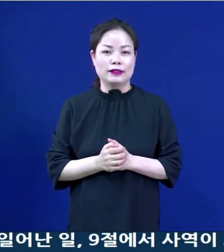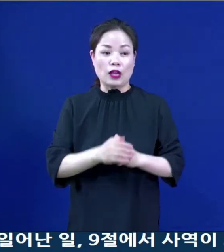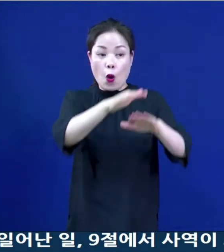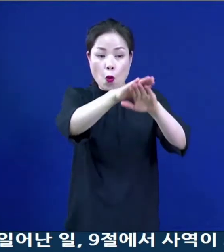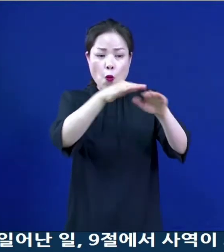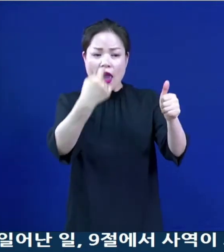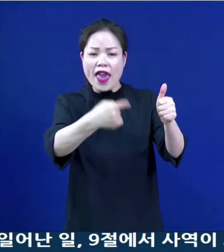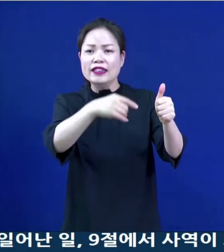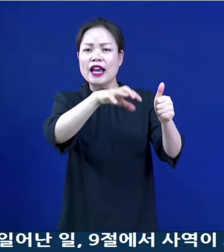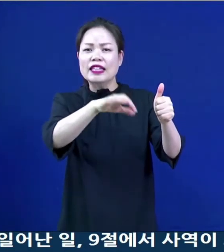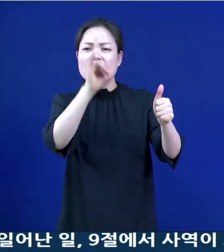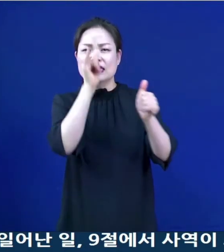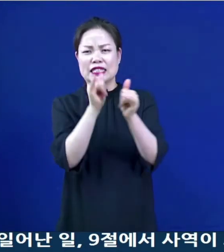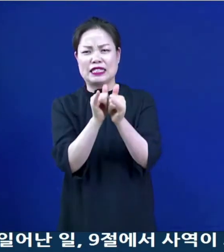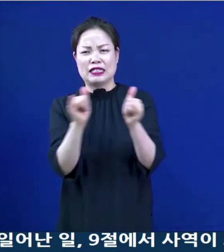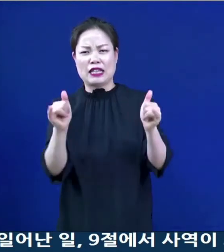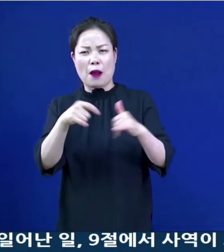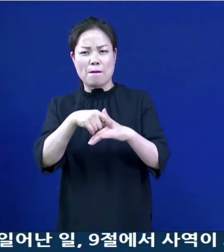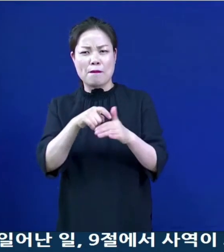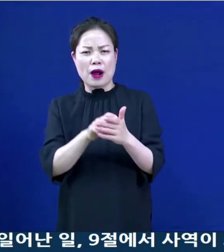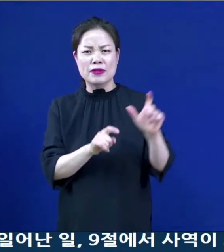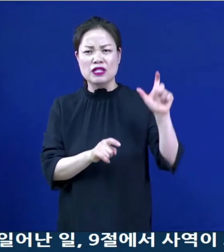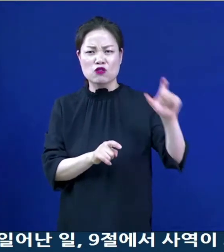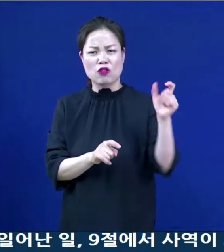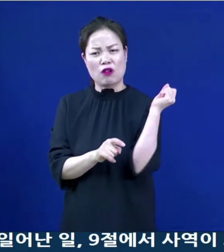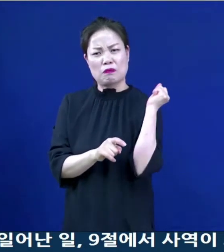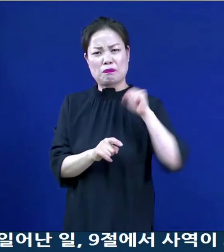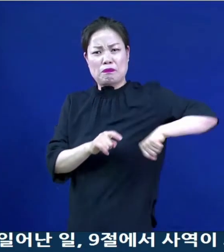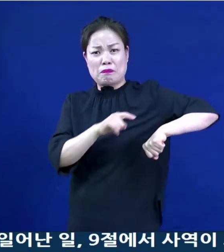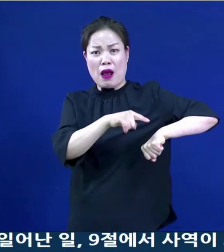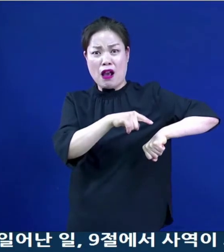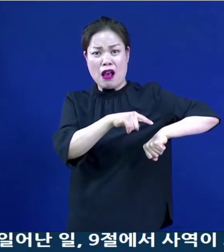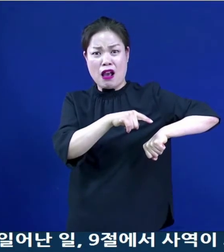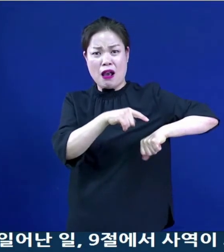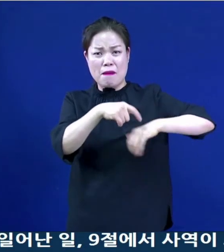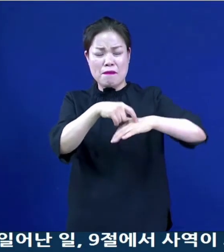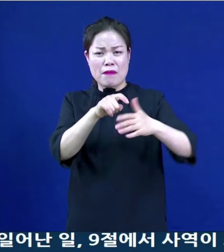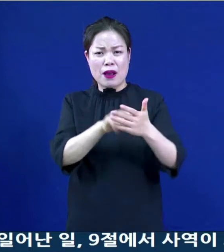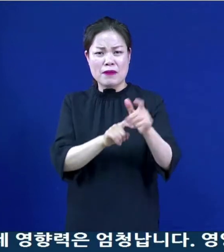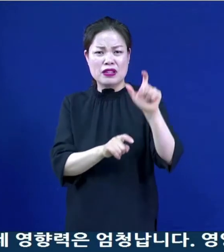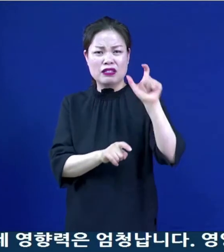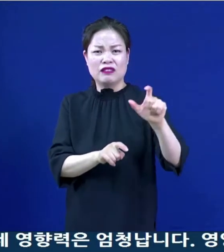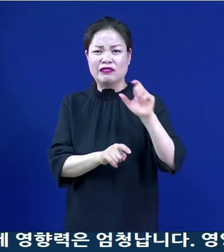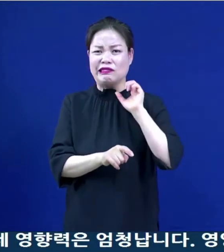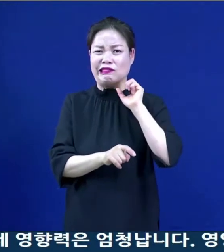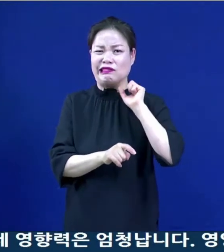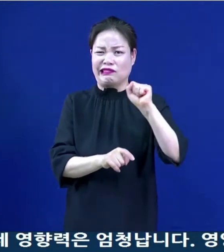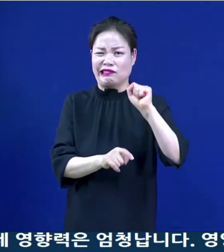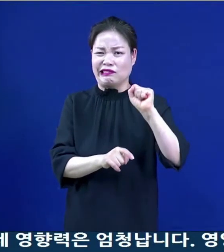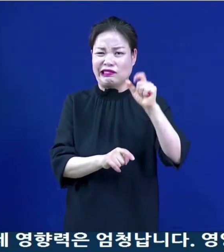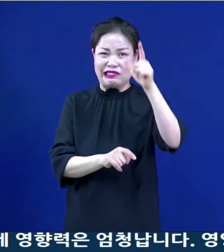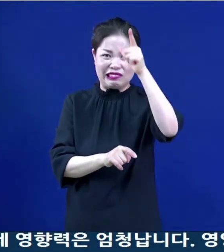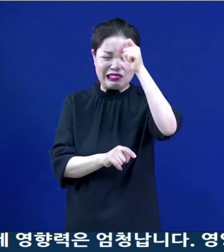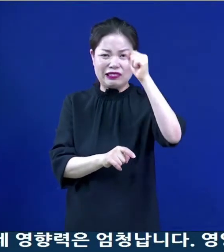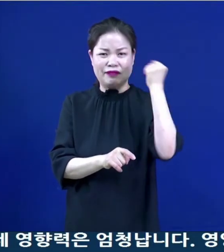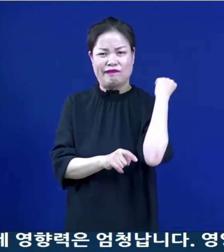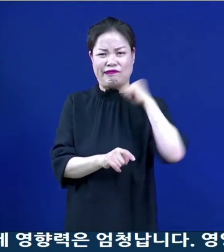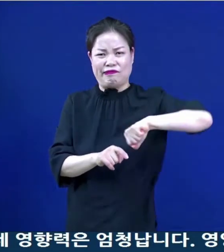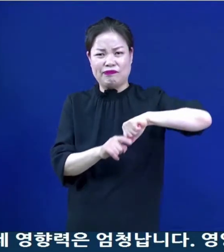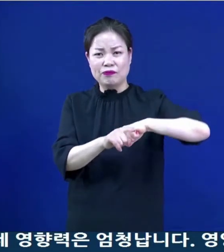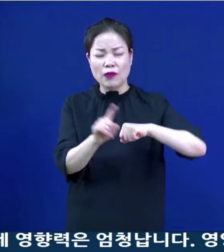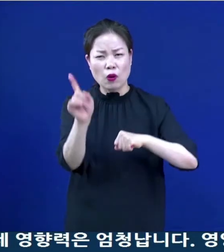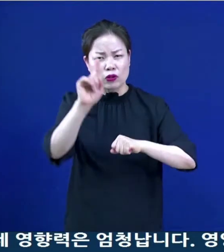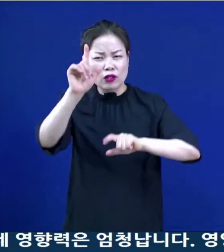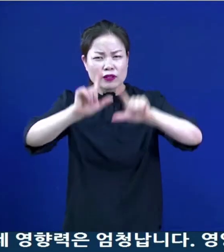회당에 있는 사람들이 마음이 굳어 순종하지 않았습니다. 여기 마음이 굳다라는 말은